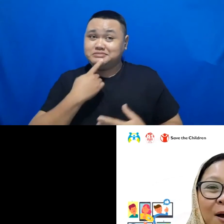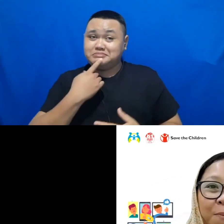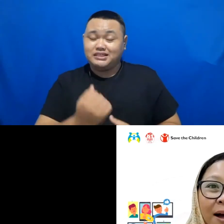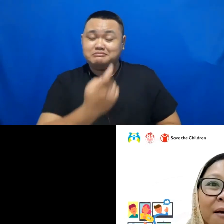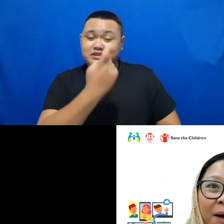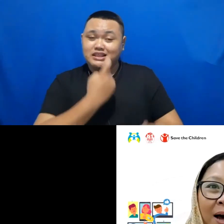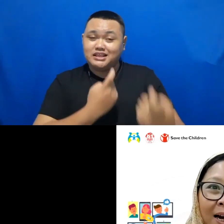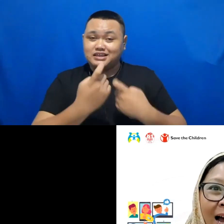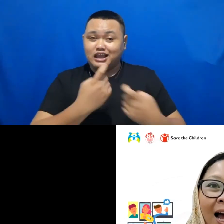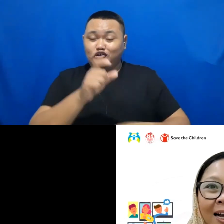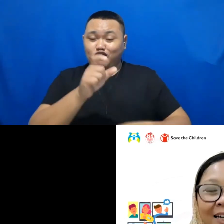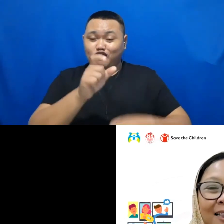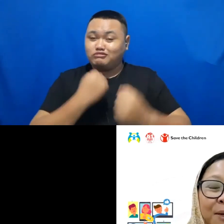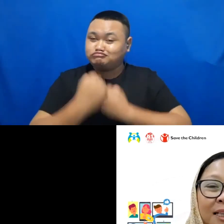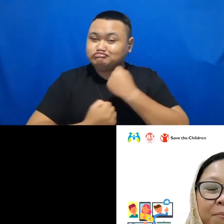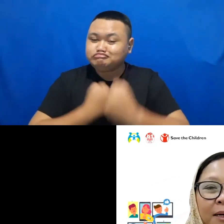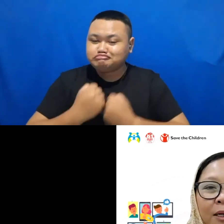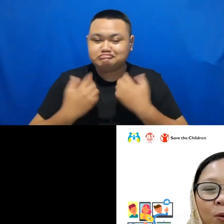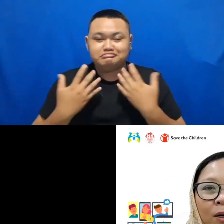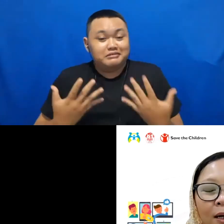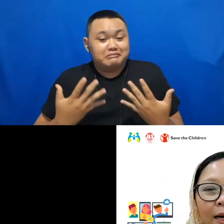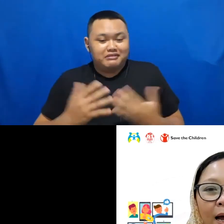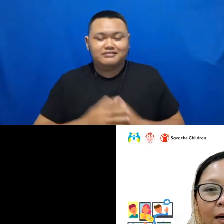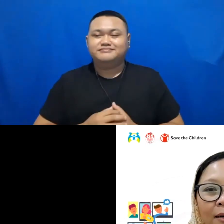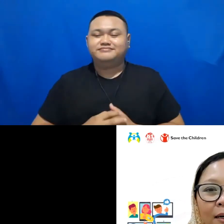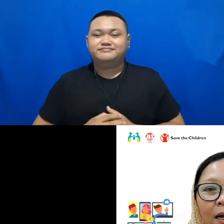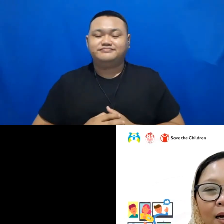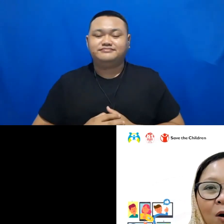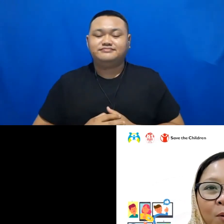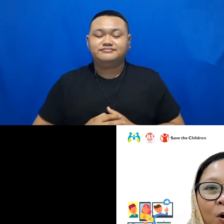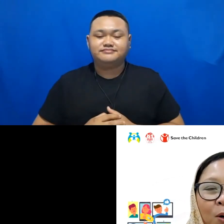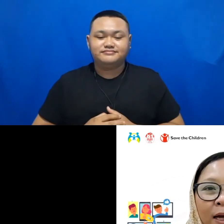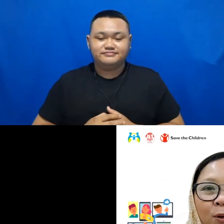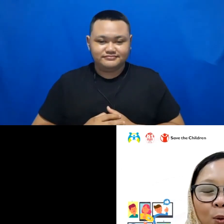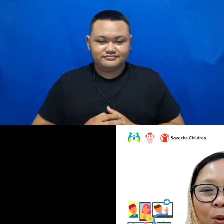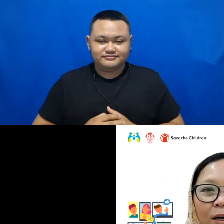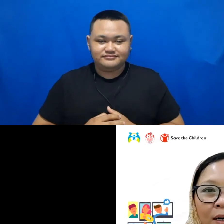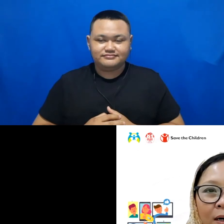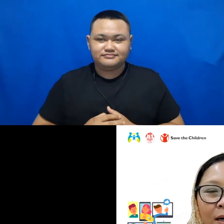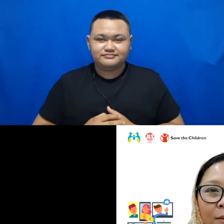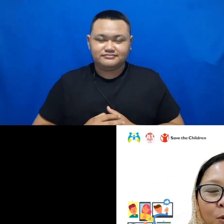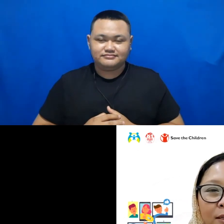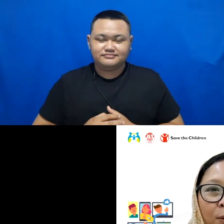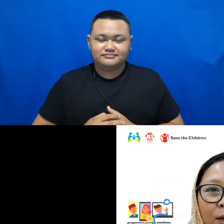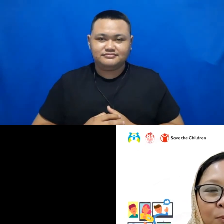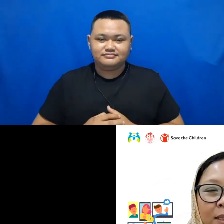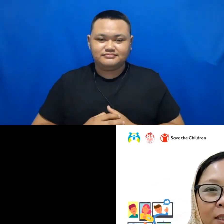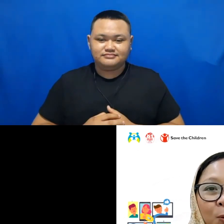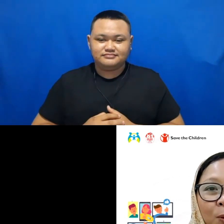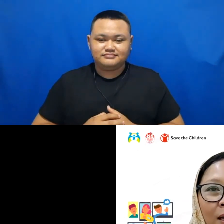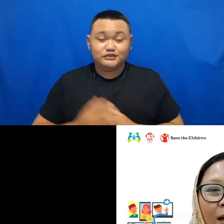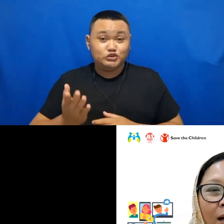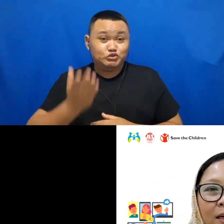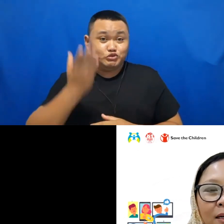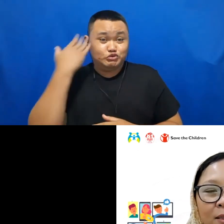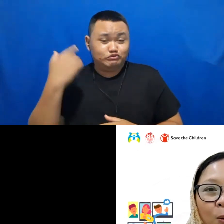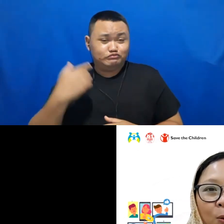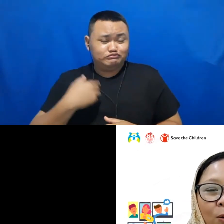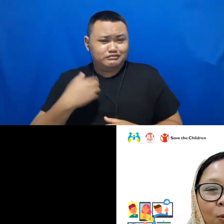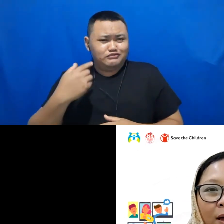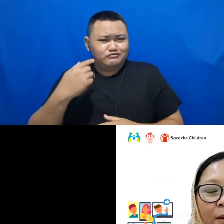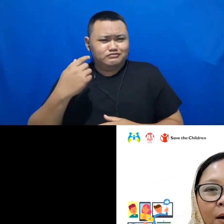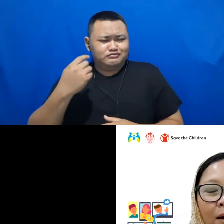sudah berbagi secara lugas apa saja yang dibutuhkan oleh anak-anak didik